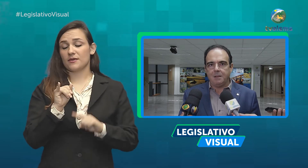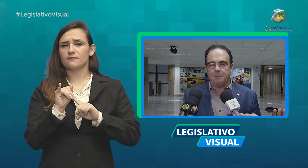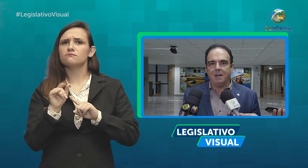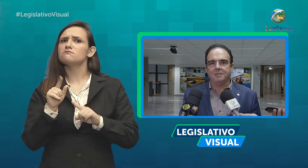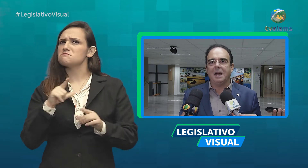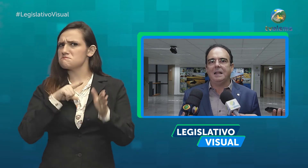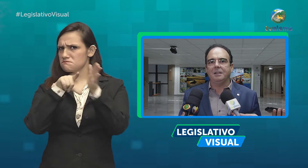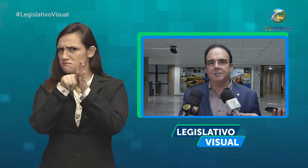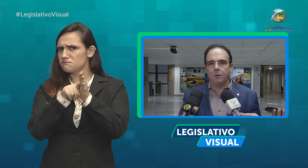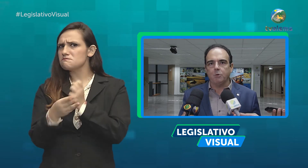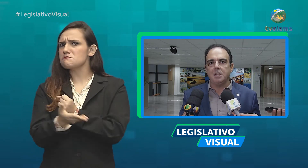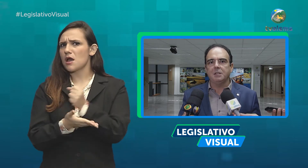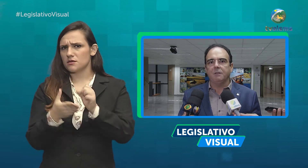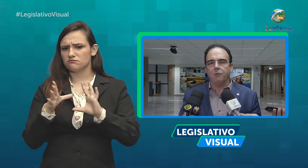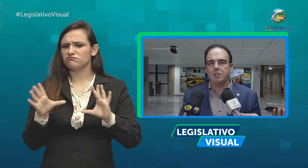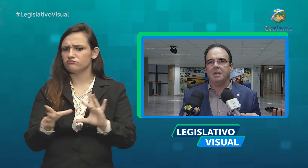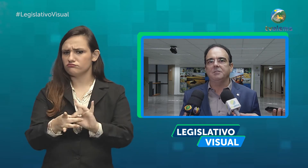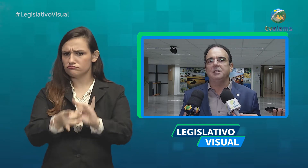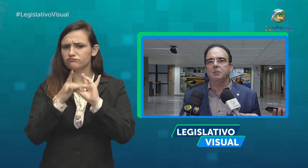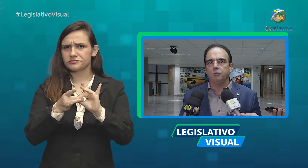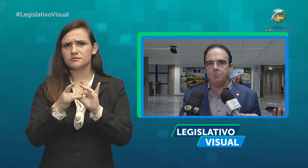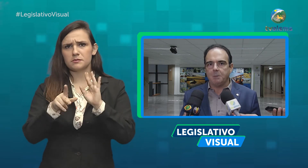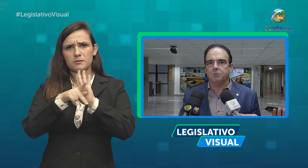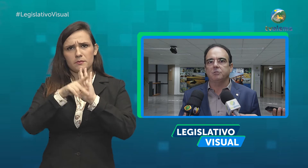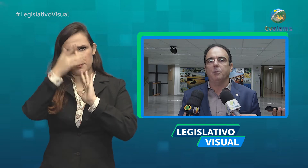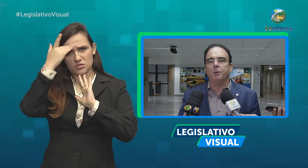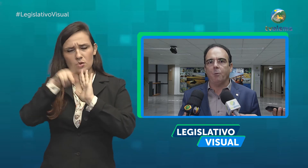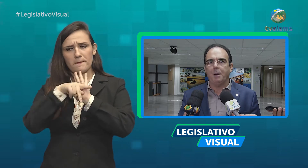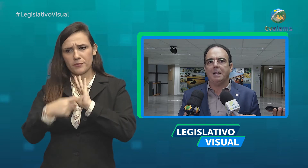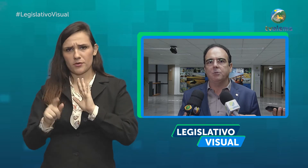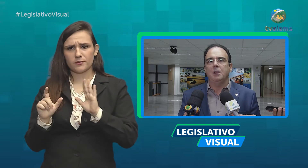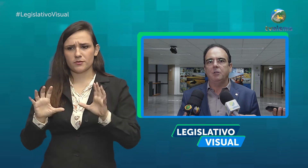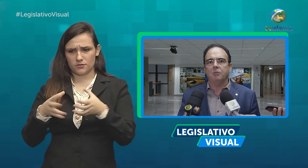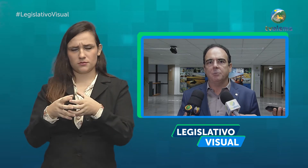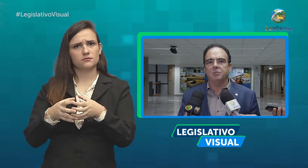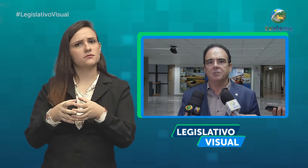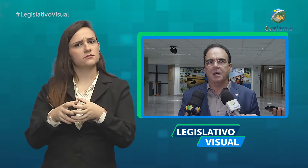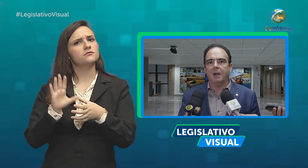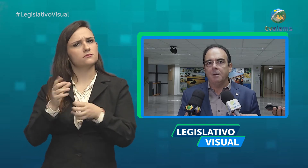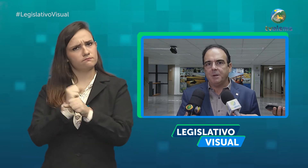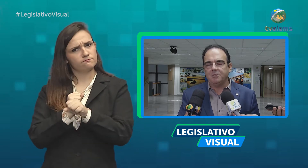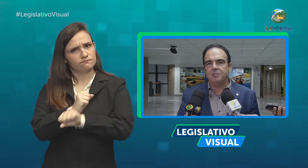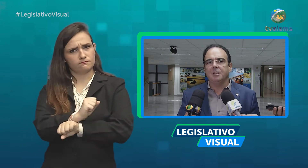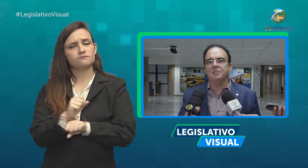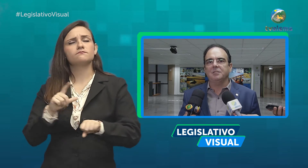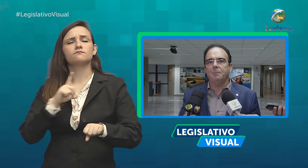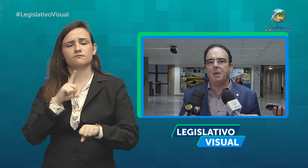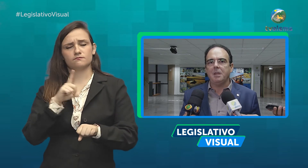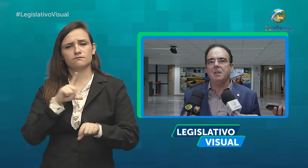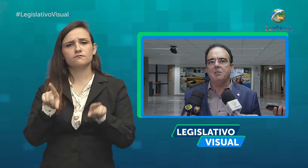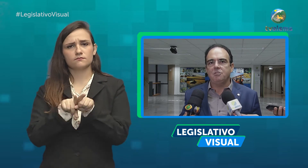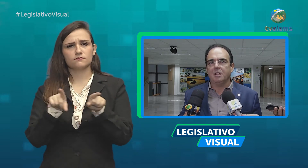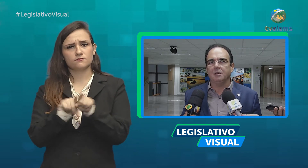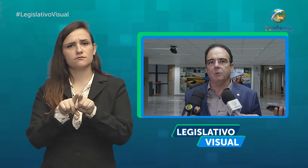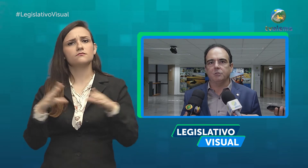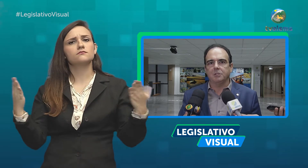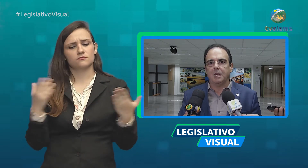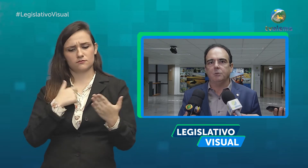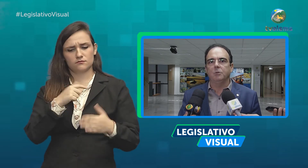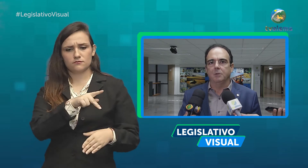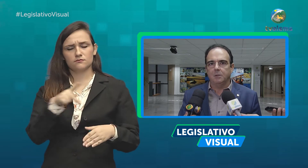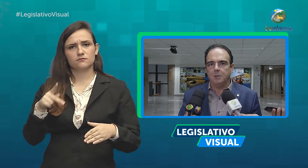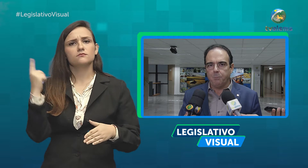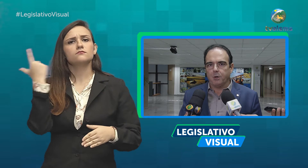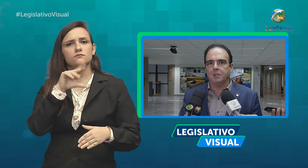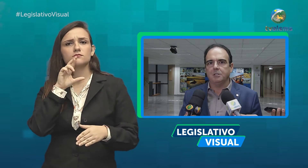está embasada, está unida, fortalecida, os membros estão preocupados e nós vamos estar presidindo essa CPI e chegando a um